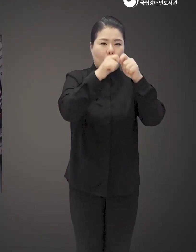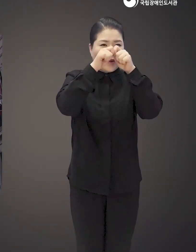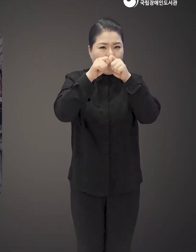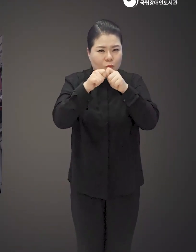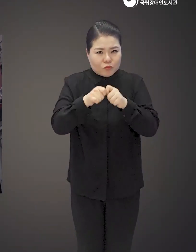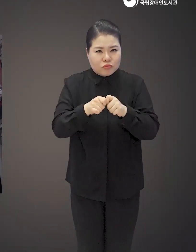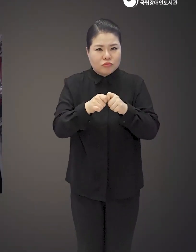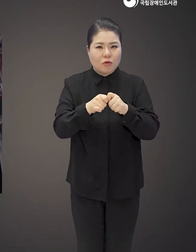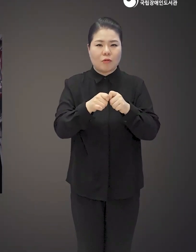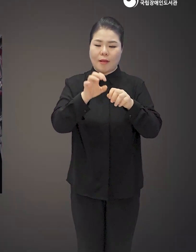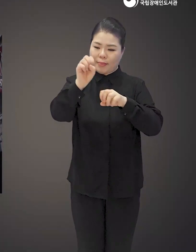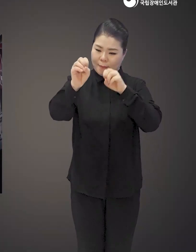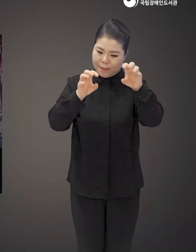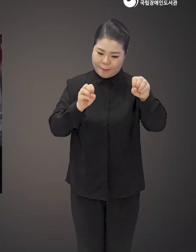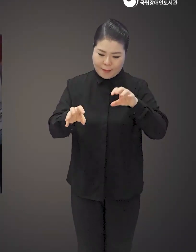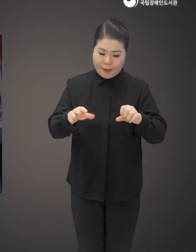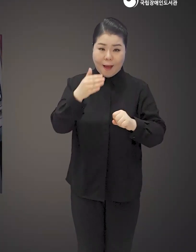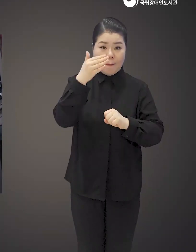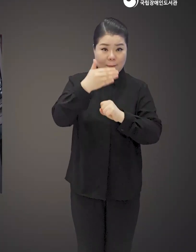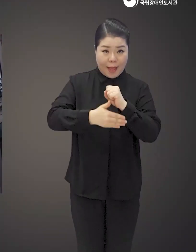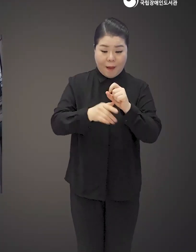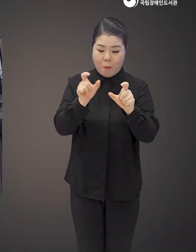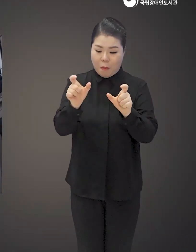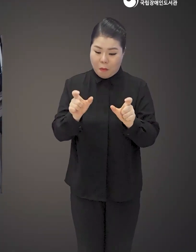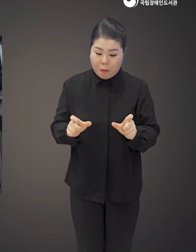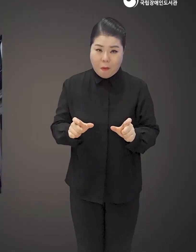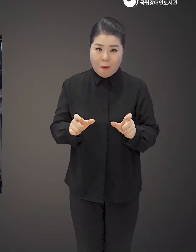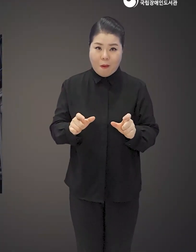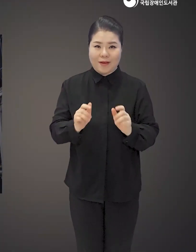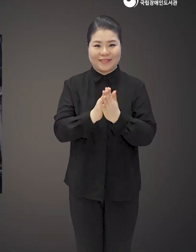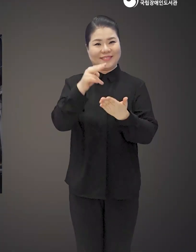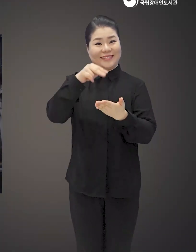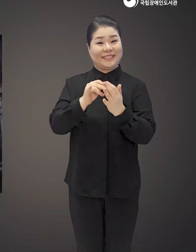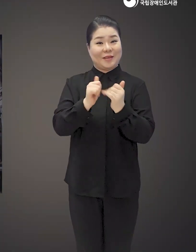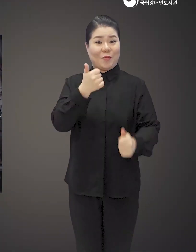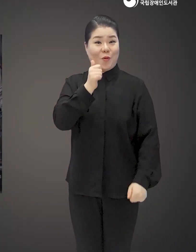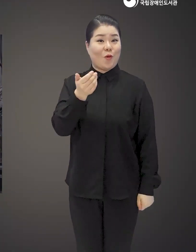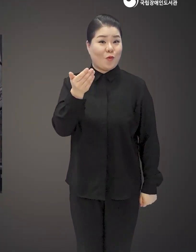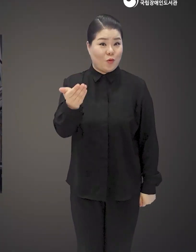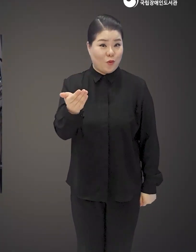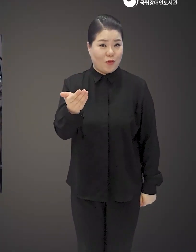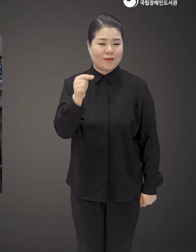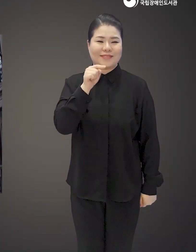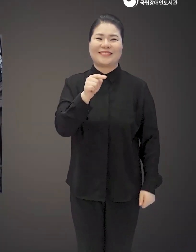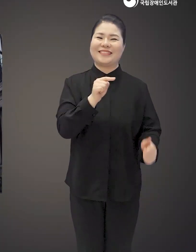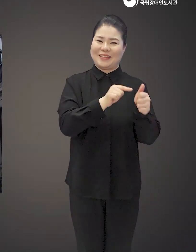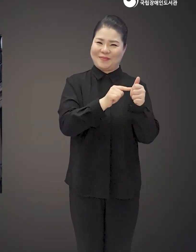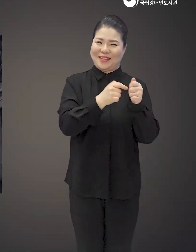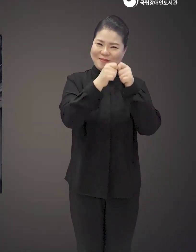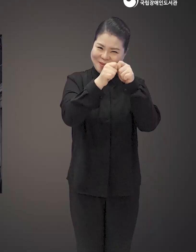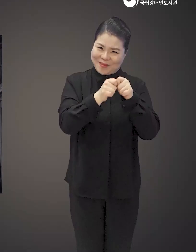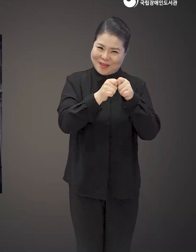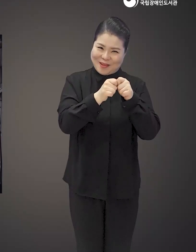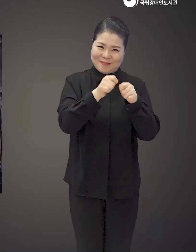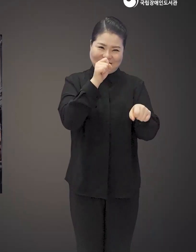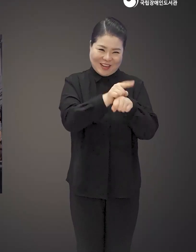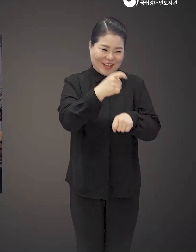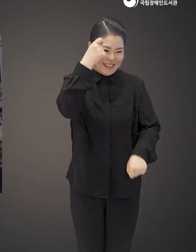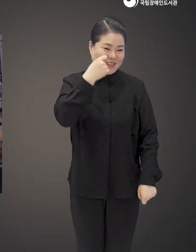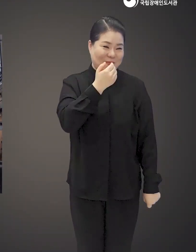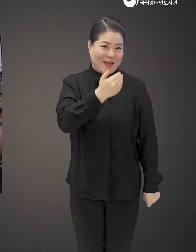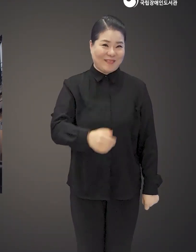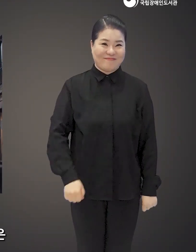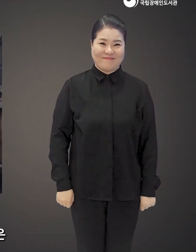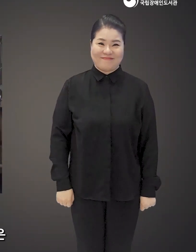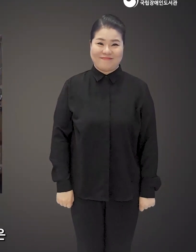사진과 세부적인 디테일을 따로따로 카메라에 담아 독자들에게 소개해주는 모습은 그의 섬세함을 알 수 있게 해주는